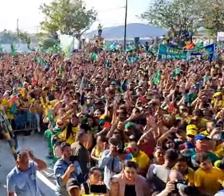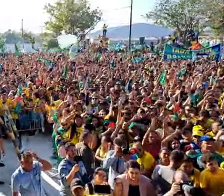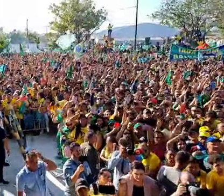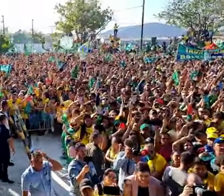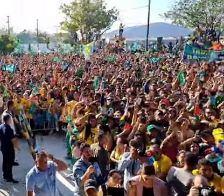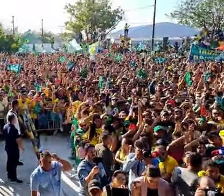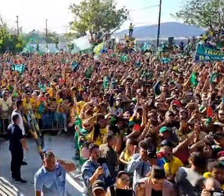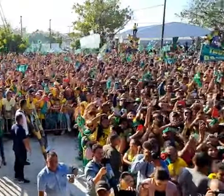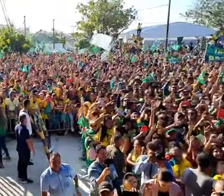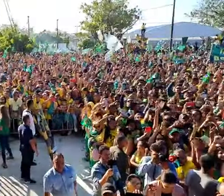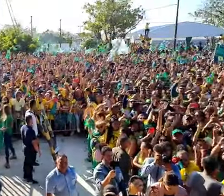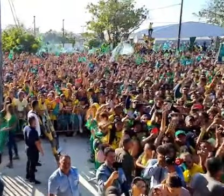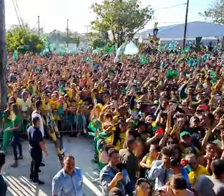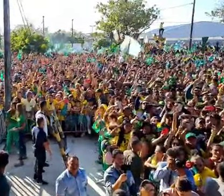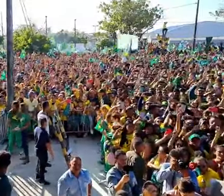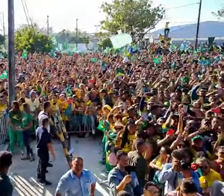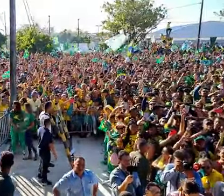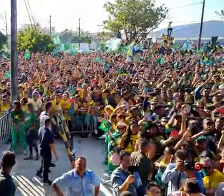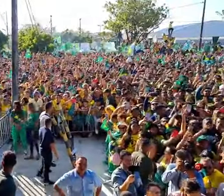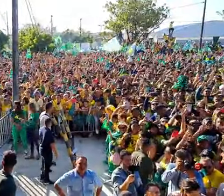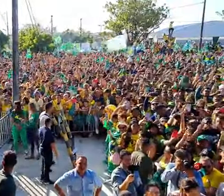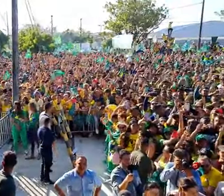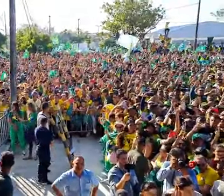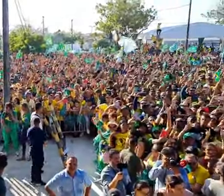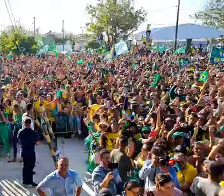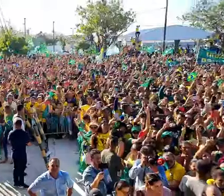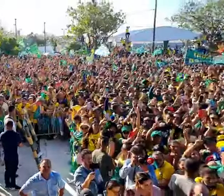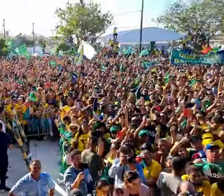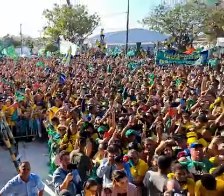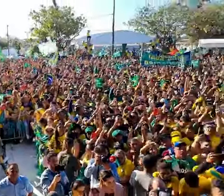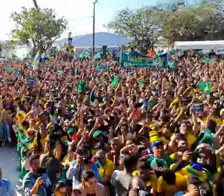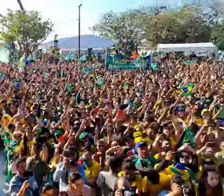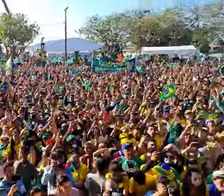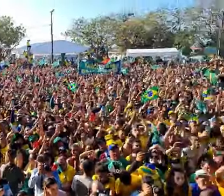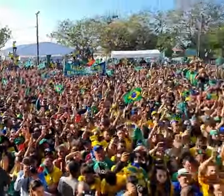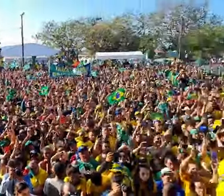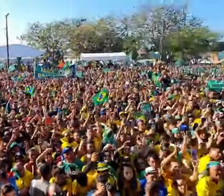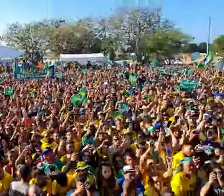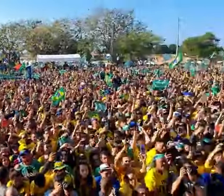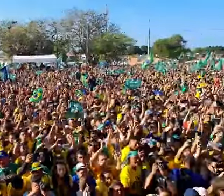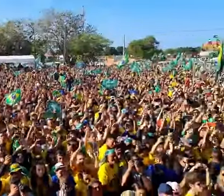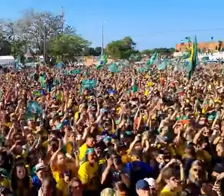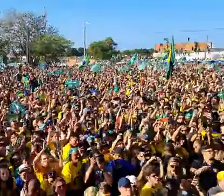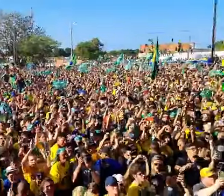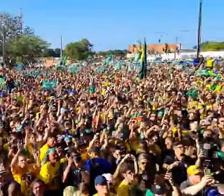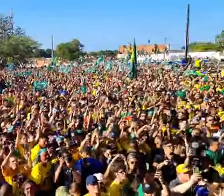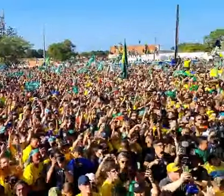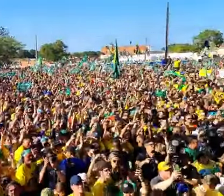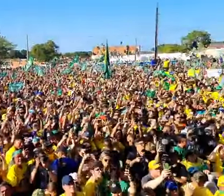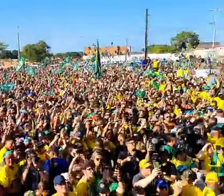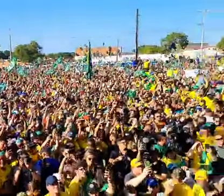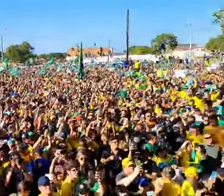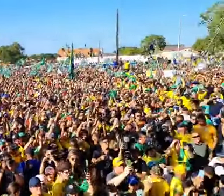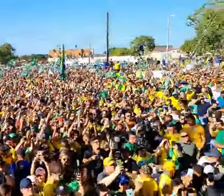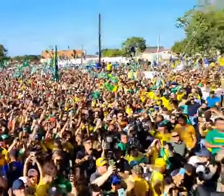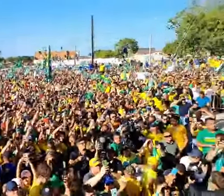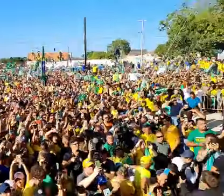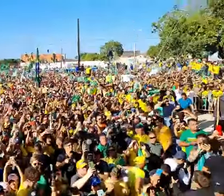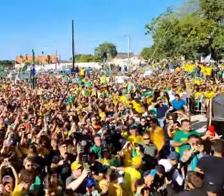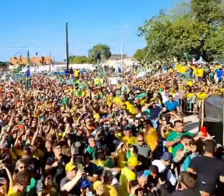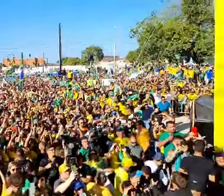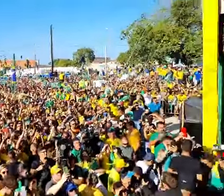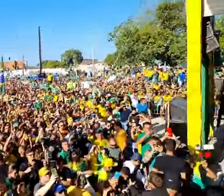Vamos mostrar que o Brasil é um país livre e vai continuar sendo livre! E